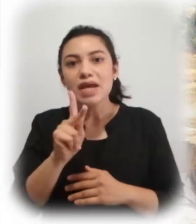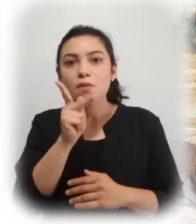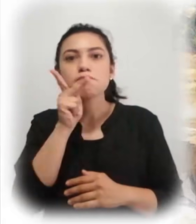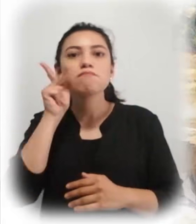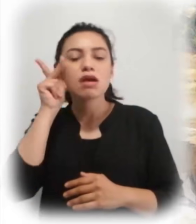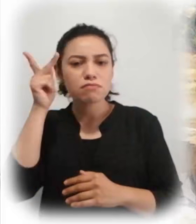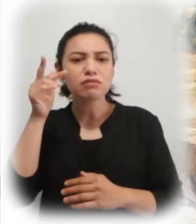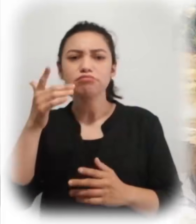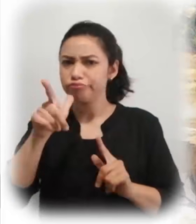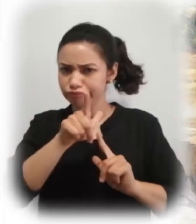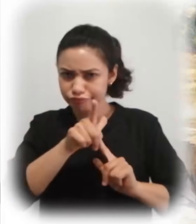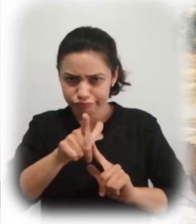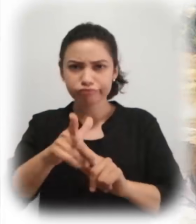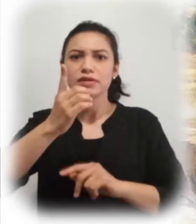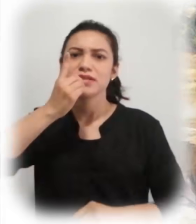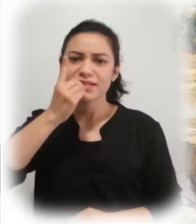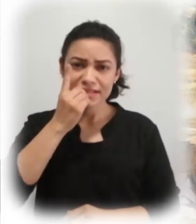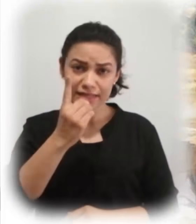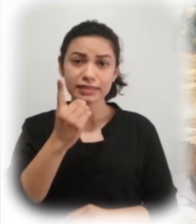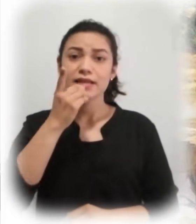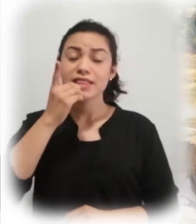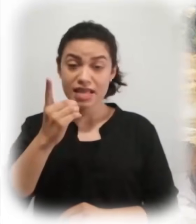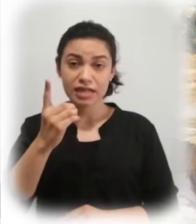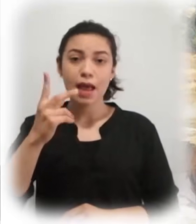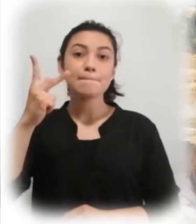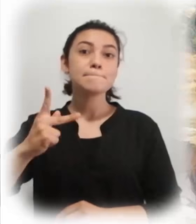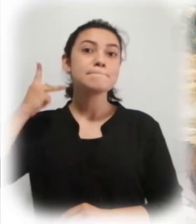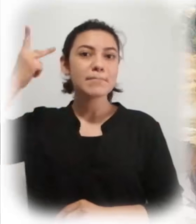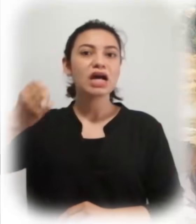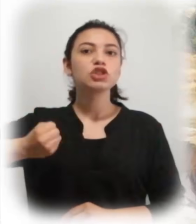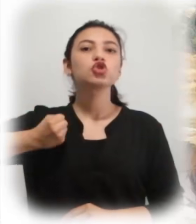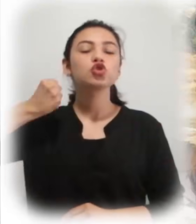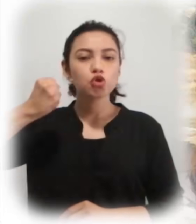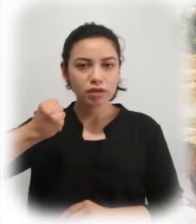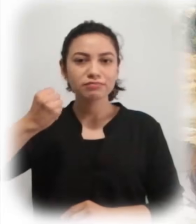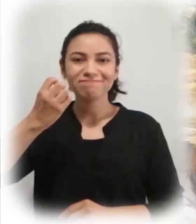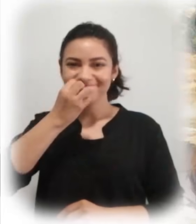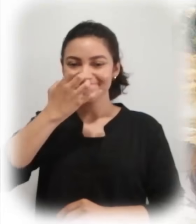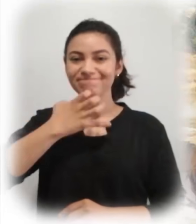e insistiendo pastores con olor a ovejas.